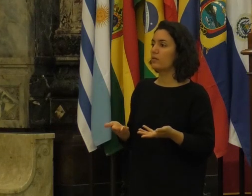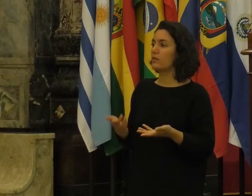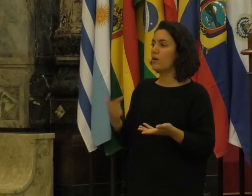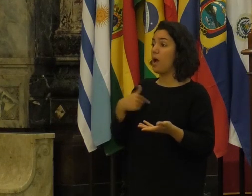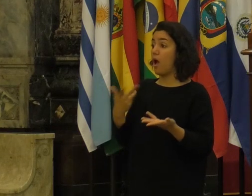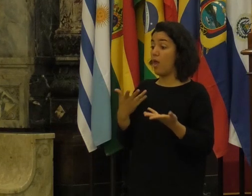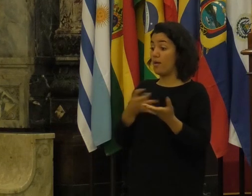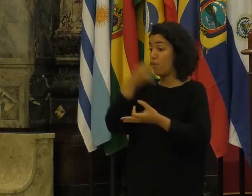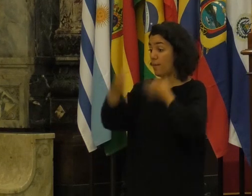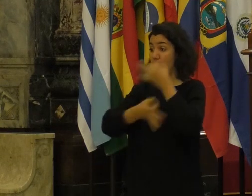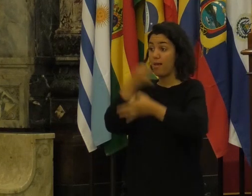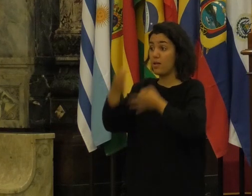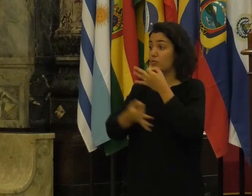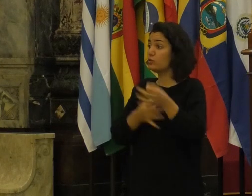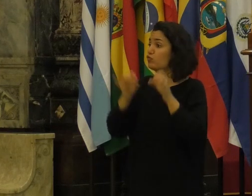muy